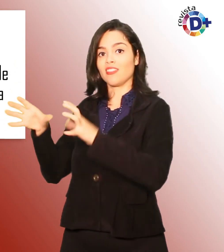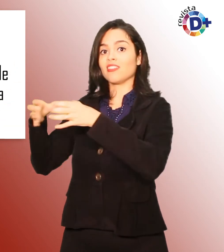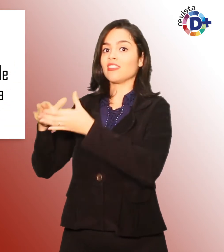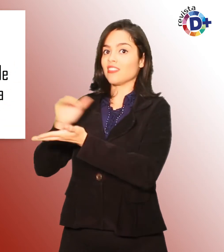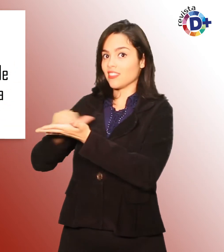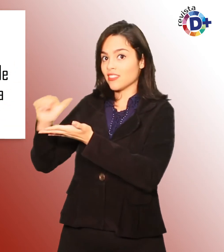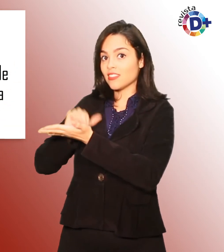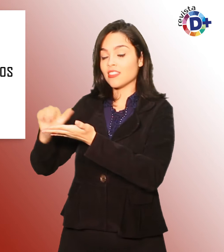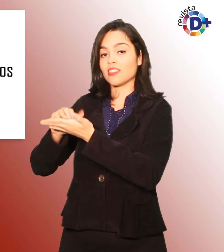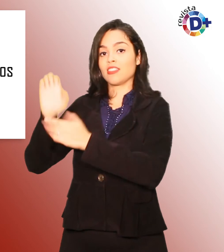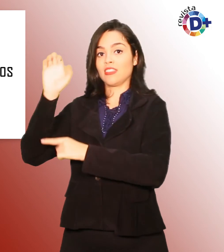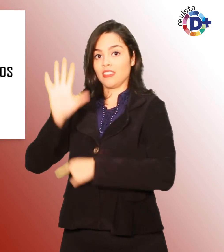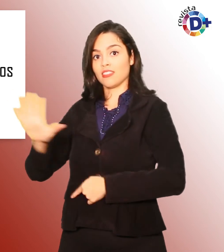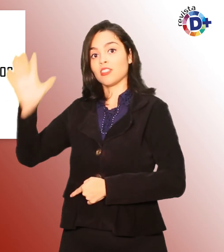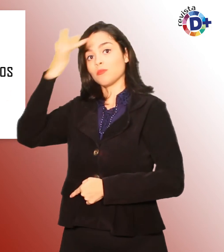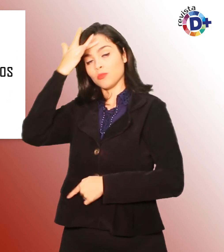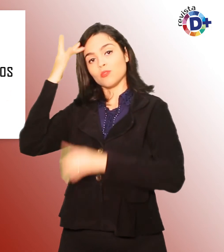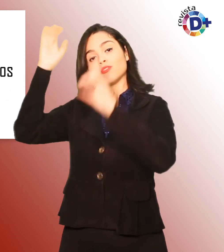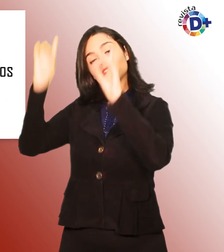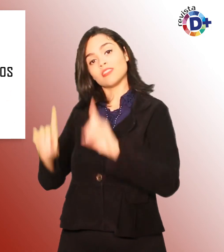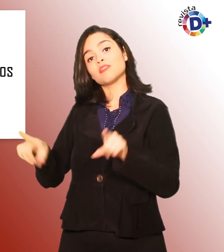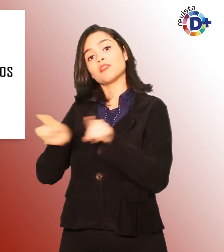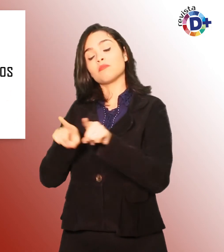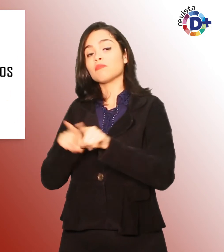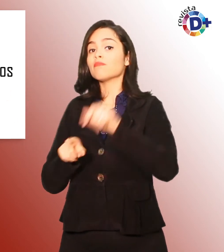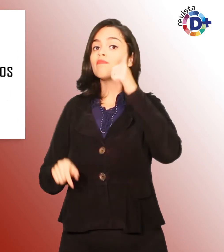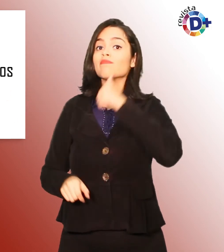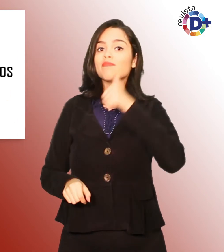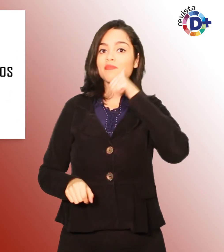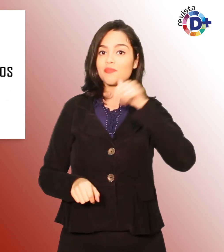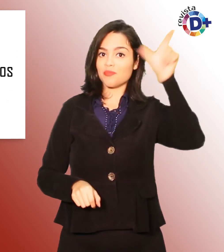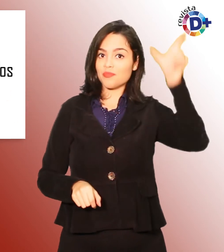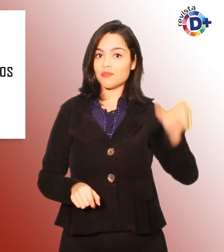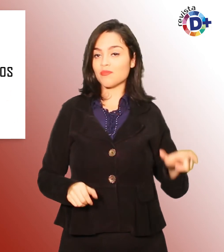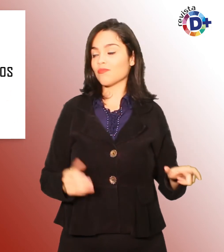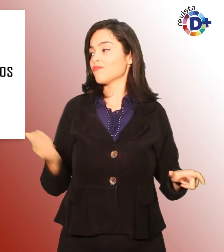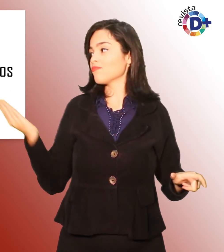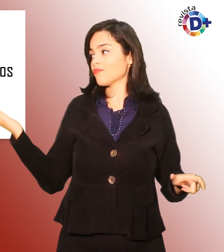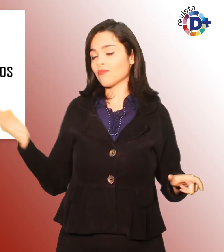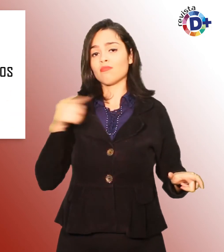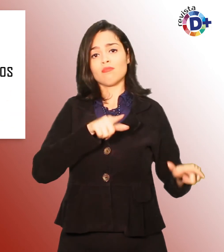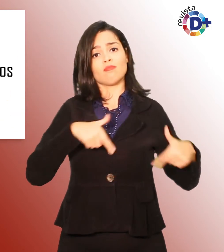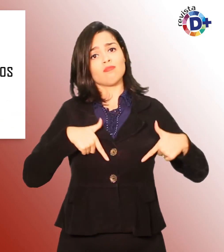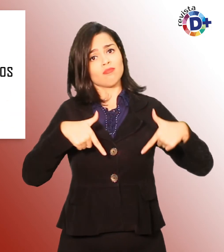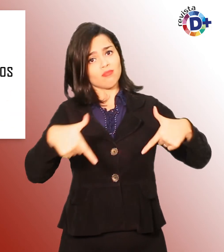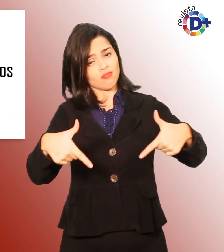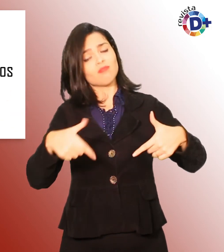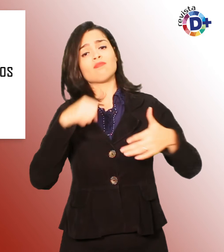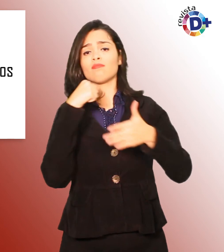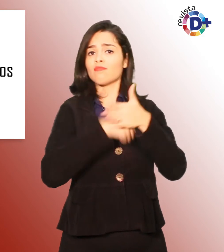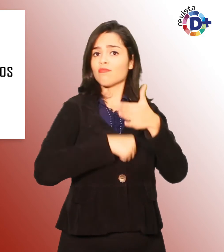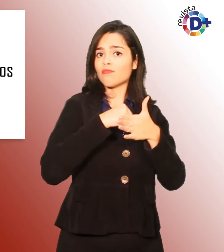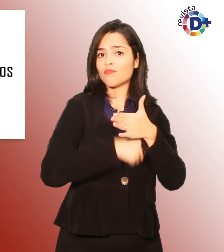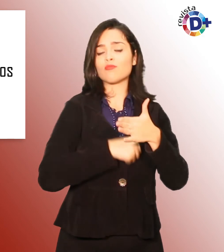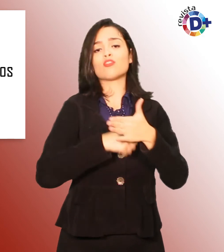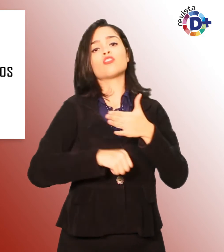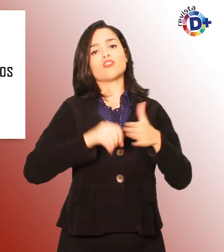deficiência e simone urbano blogueira e ativista da luta dos direitos da pessoa com